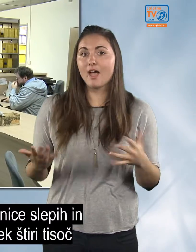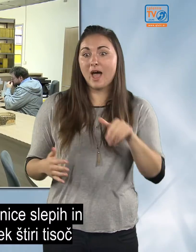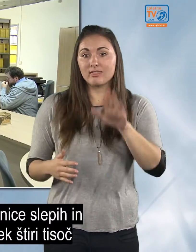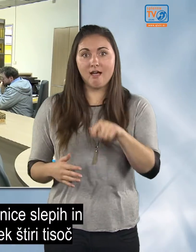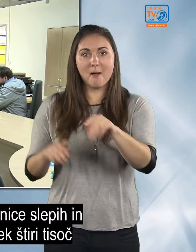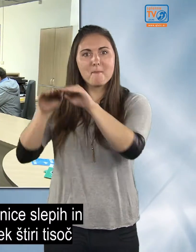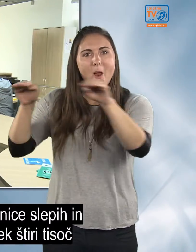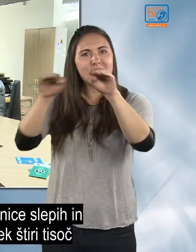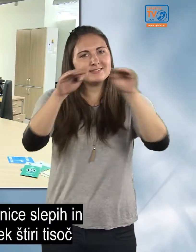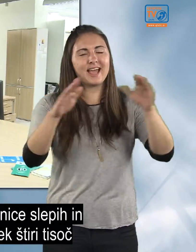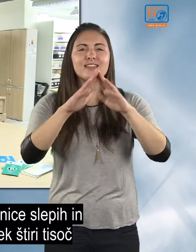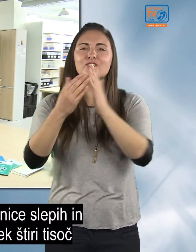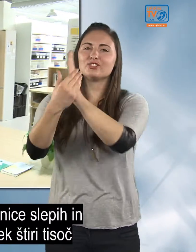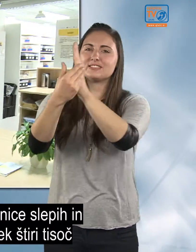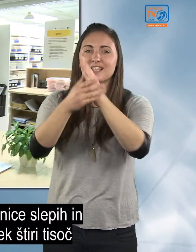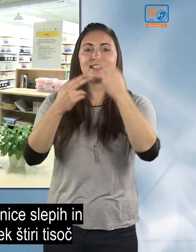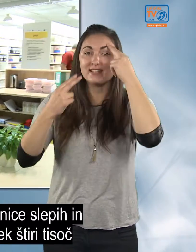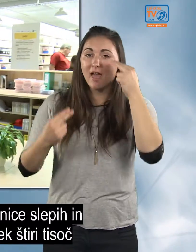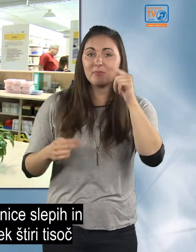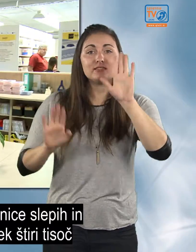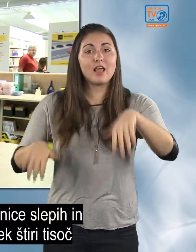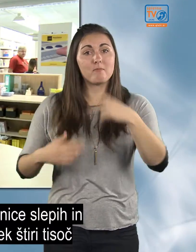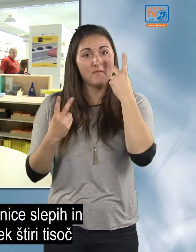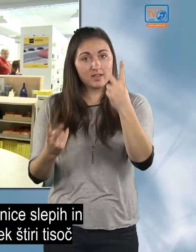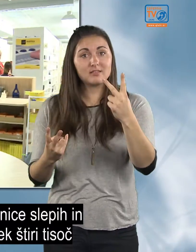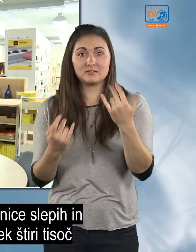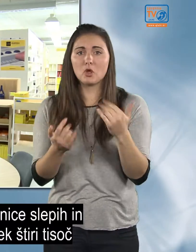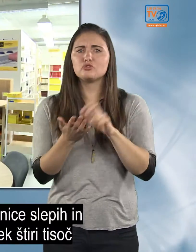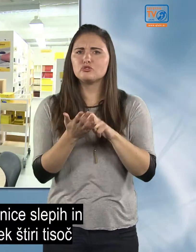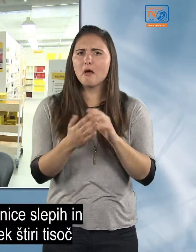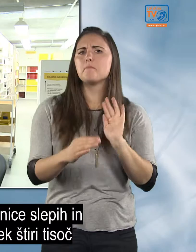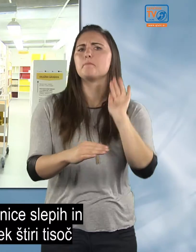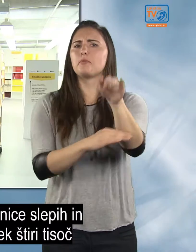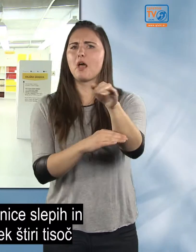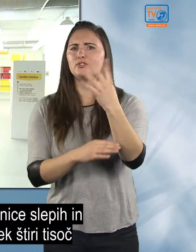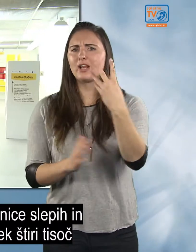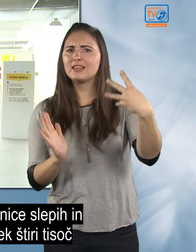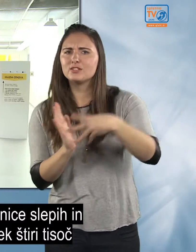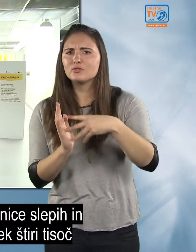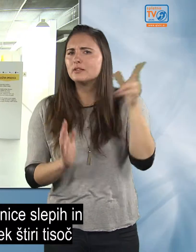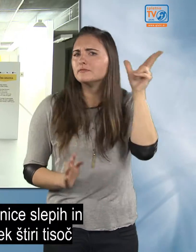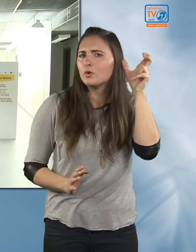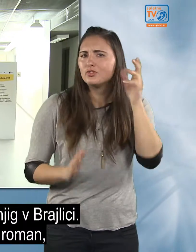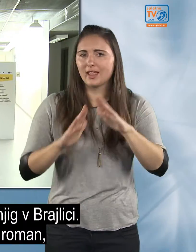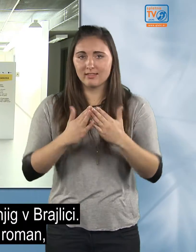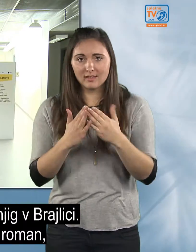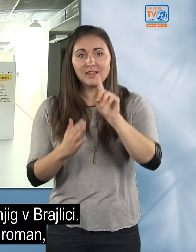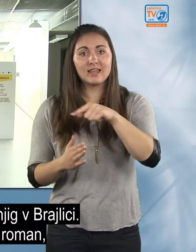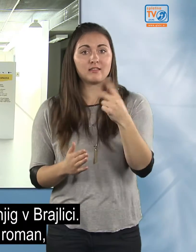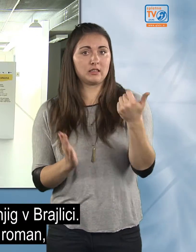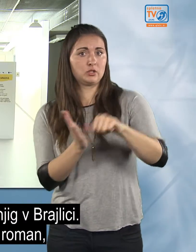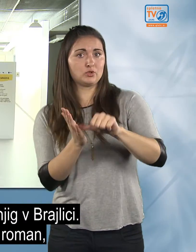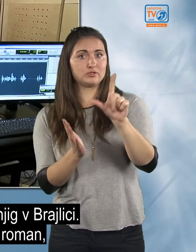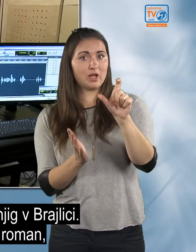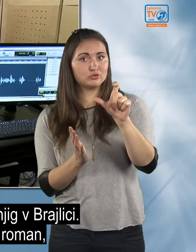Tako je na policah knjižnice slepih in slabovidnih zdaj že prek 4000 zvočnih knjig in 1200 knjig v